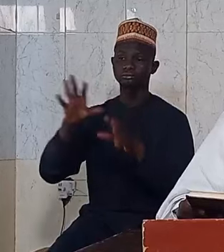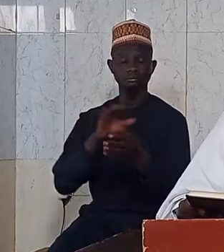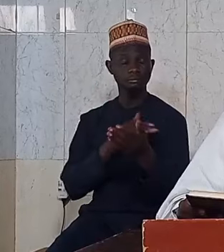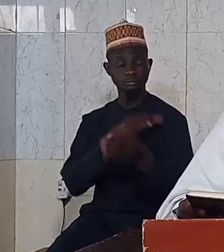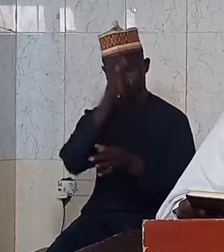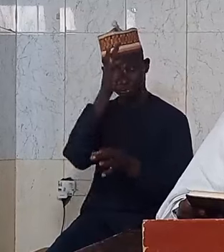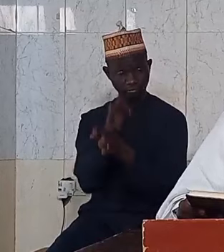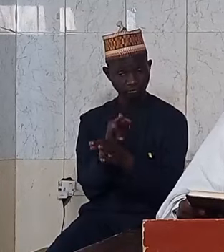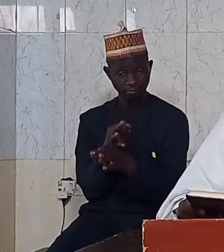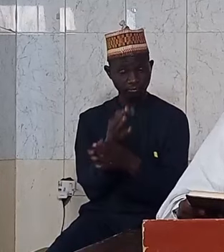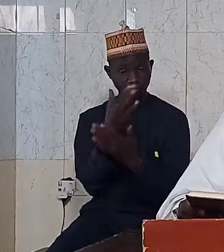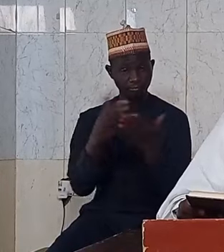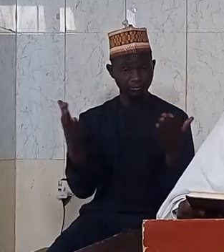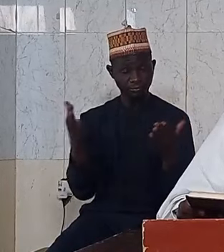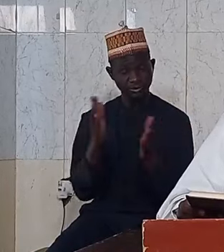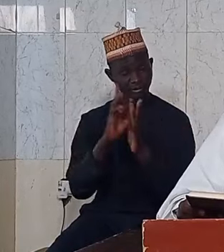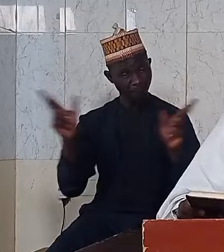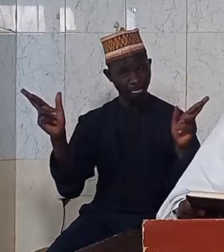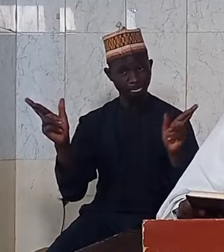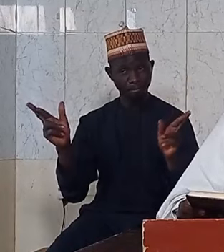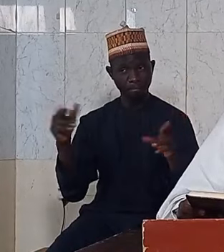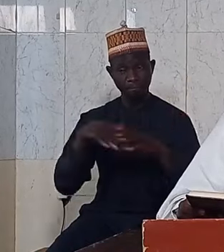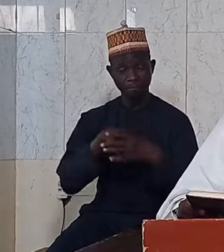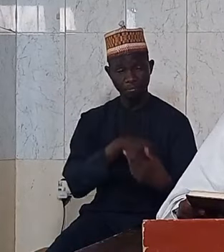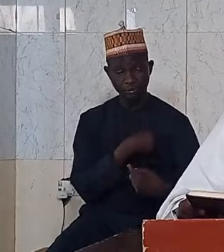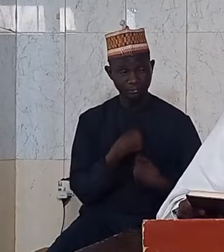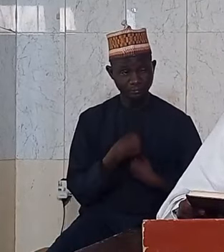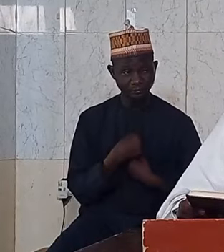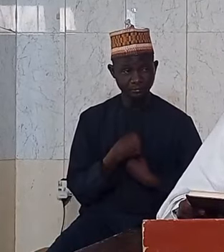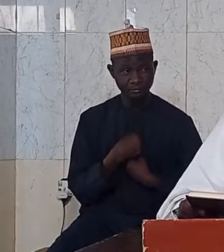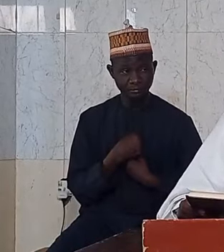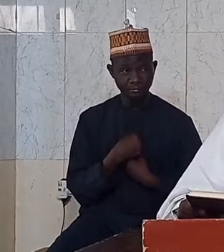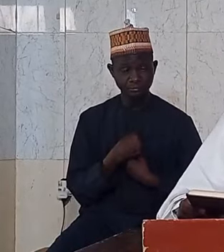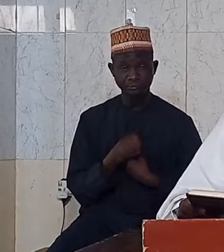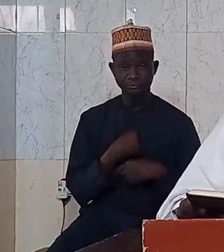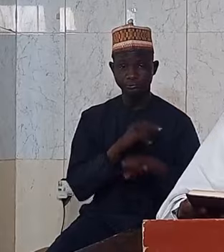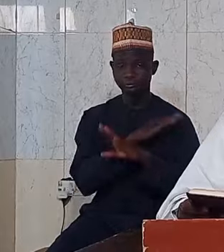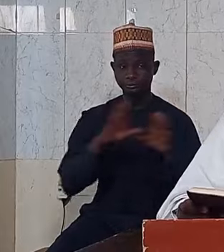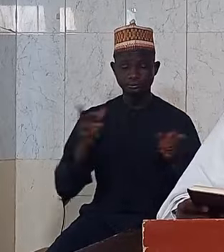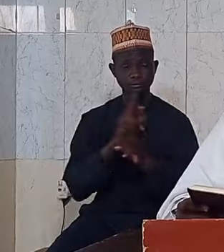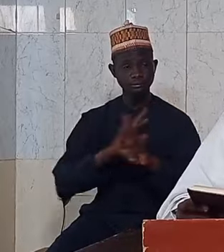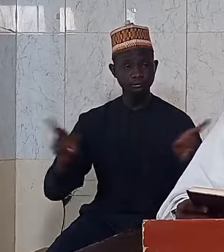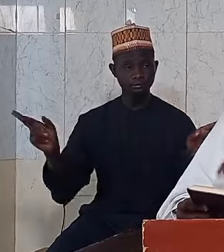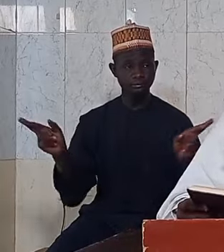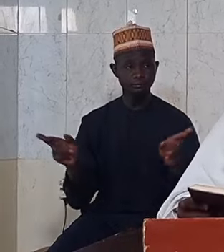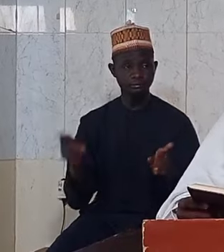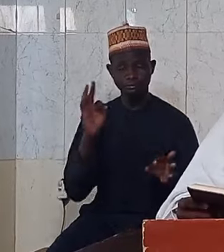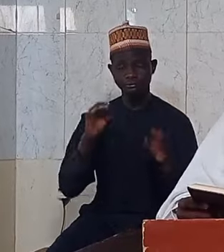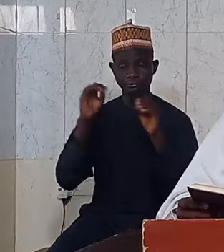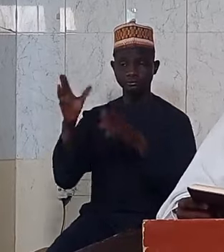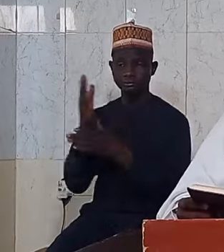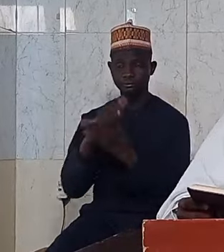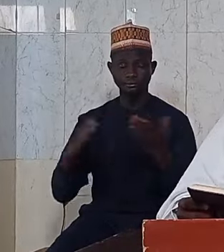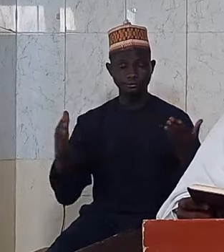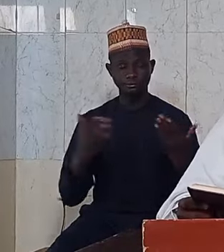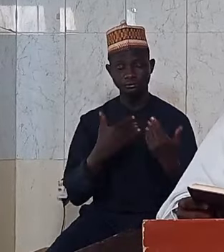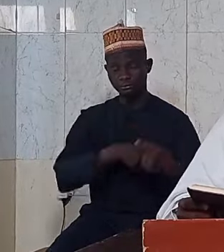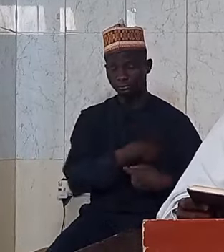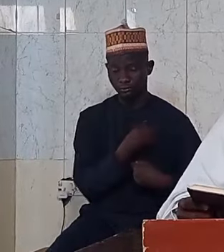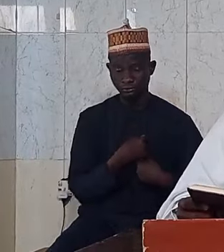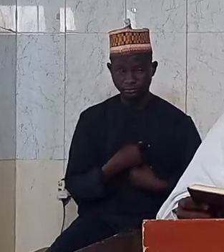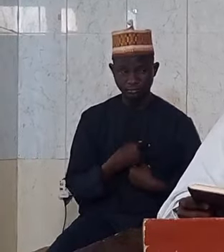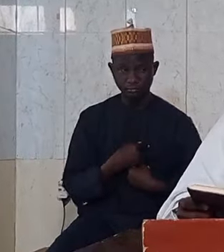mu'minai wani kintsi nan ba zaka ce makirci ba ko in Allah ya kintsawa mu'minai wani